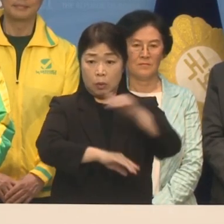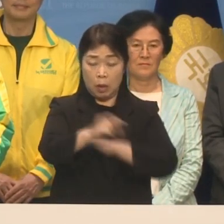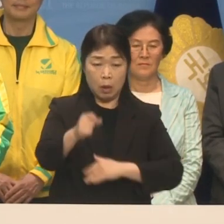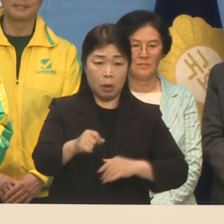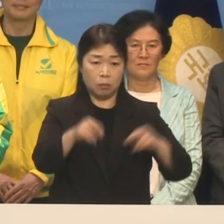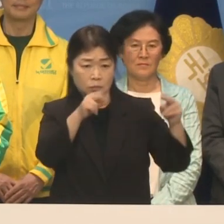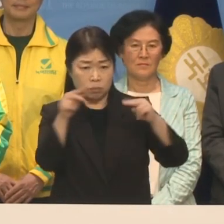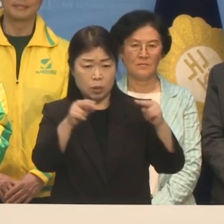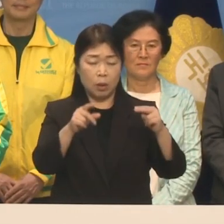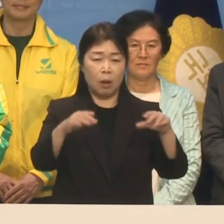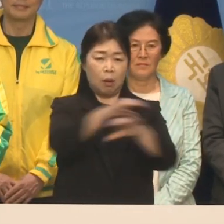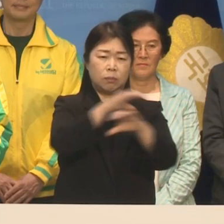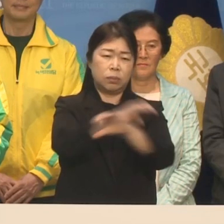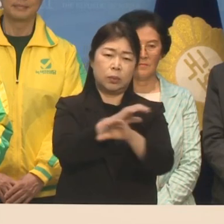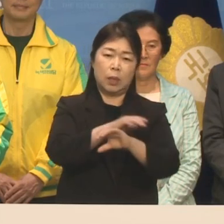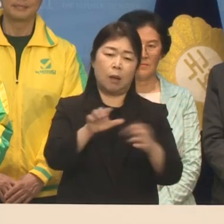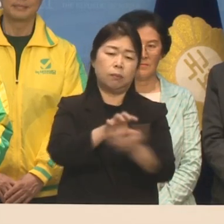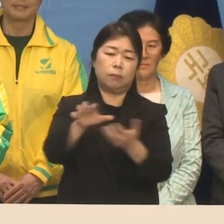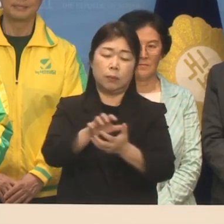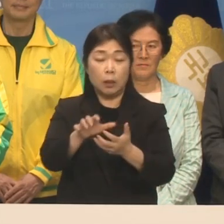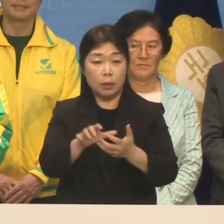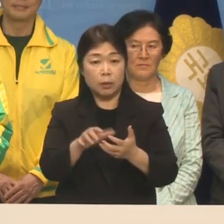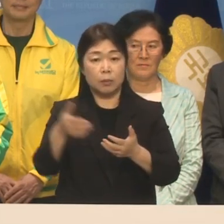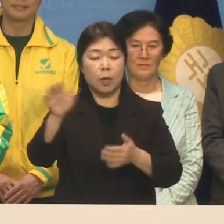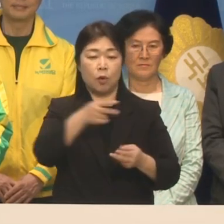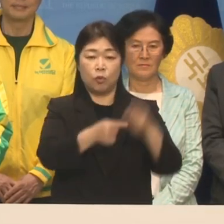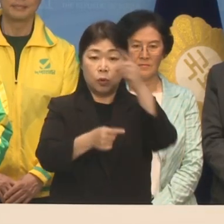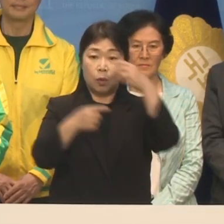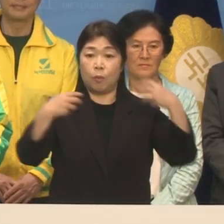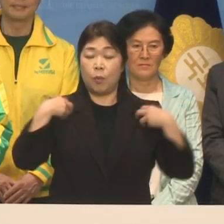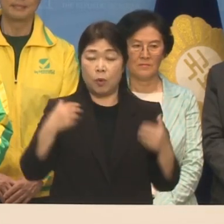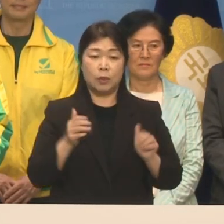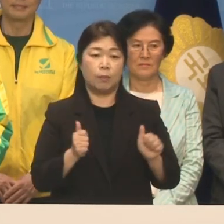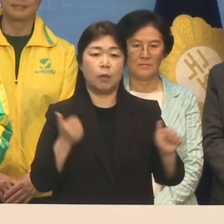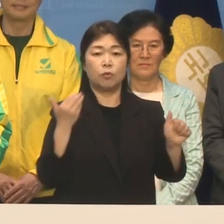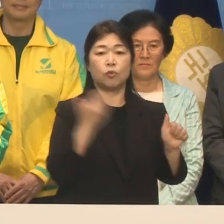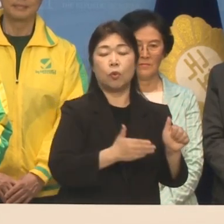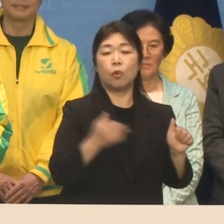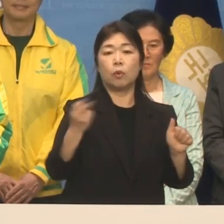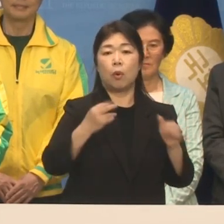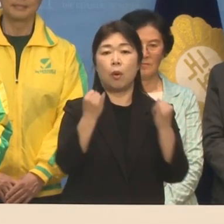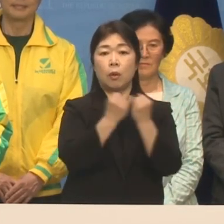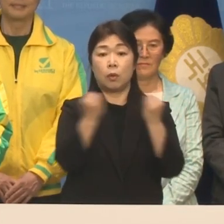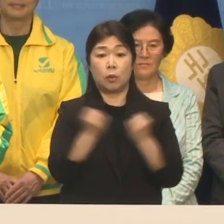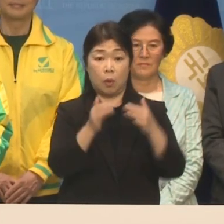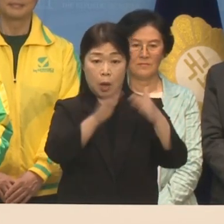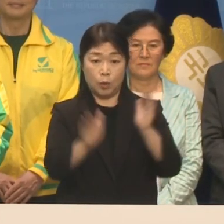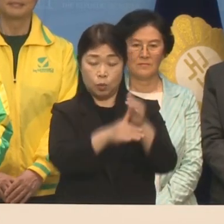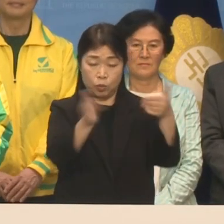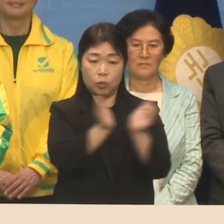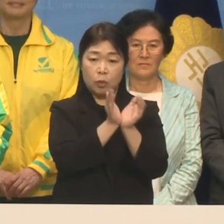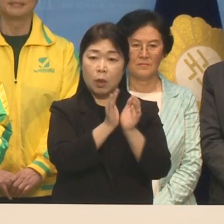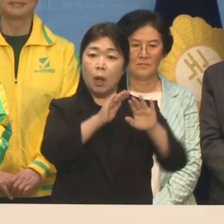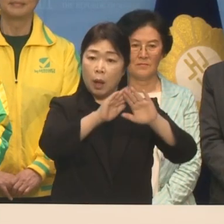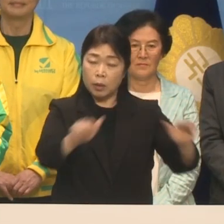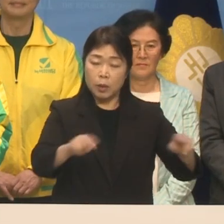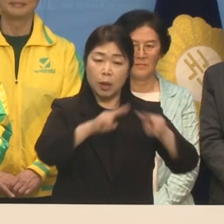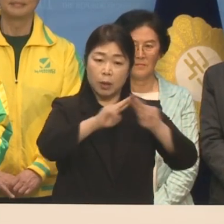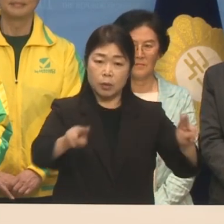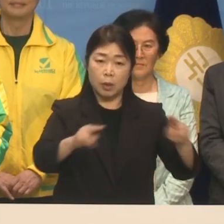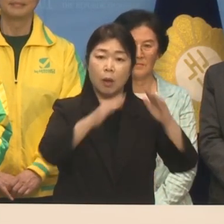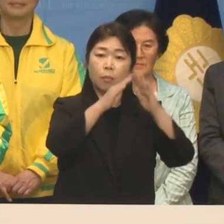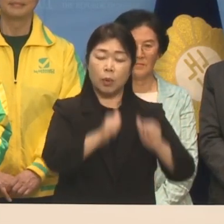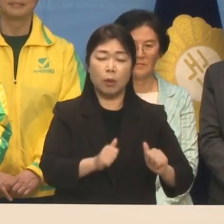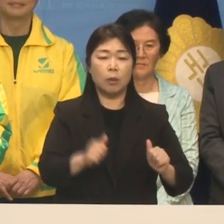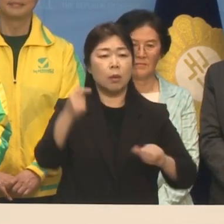경쟁만 난무하는 선거판에서 윤석열 정권 심판, 여성가족부를 해체하려고 하는 그리고